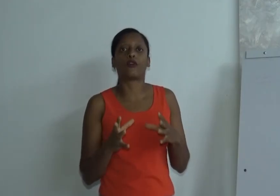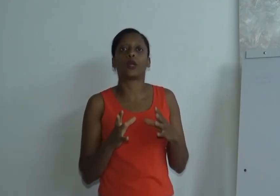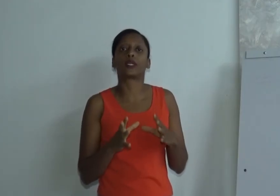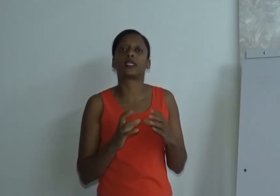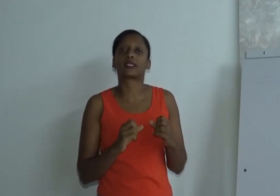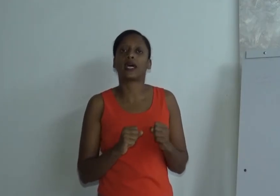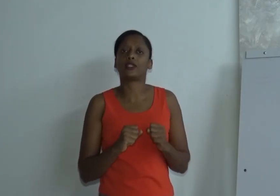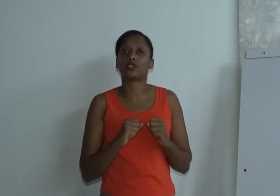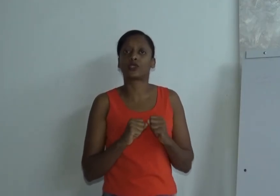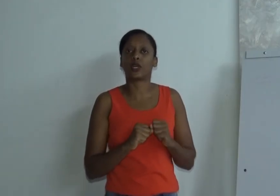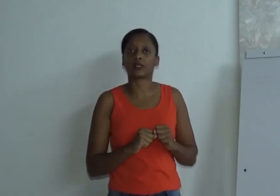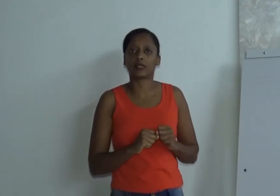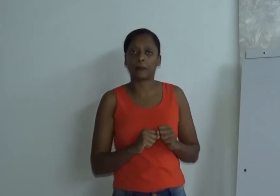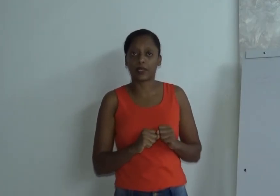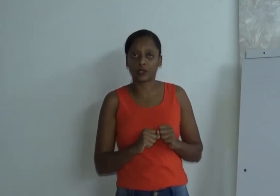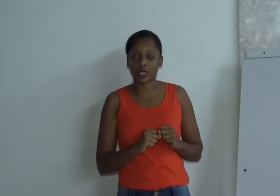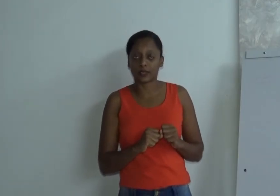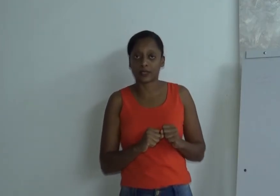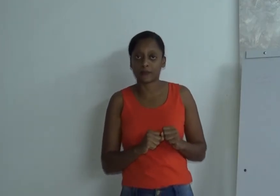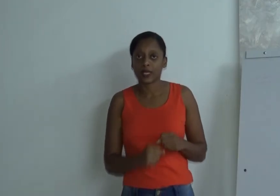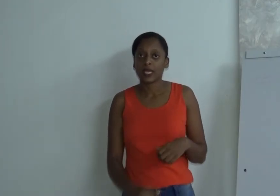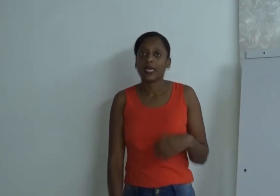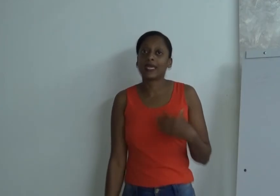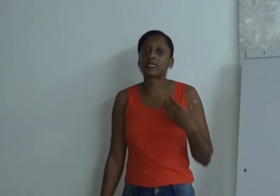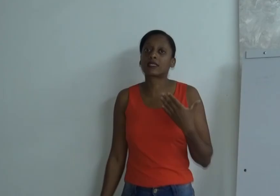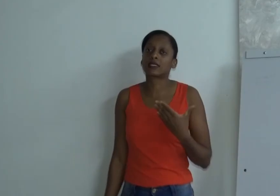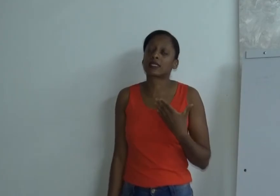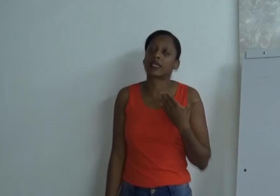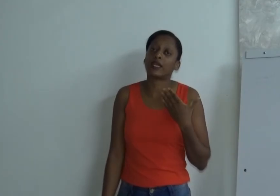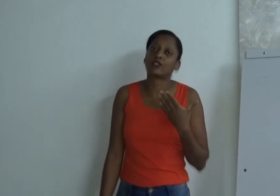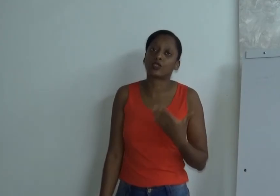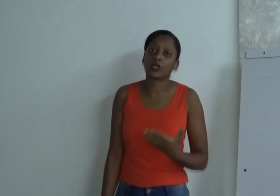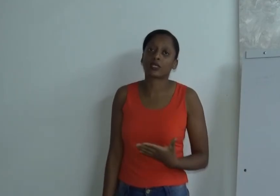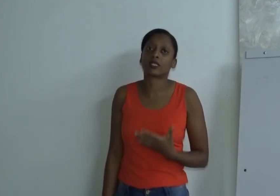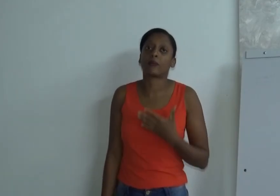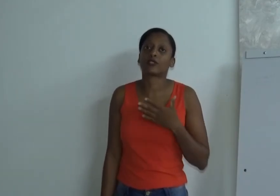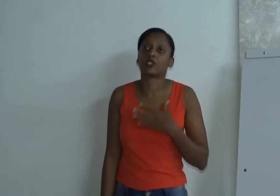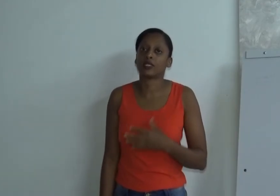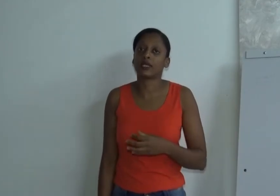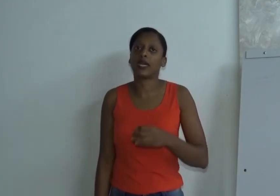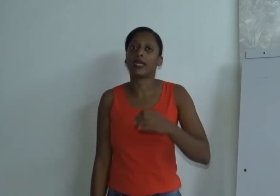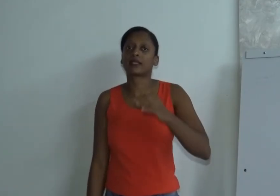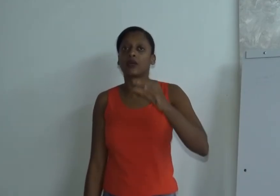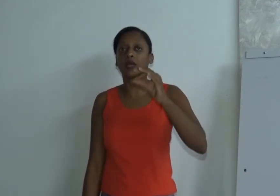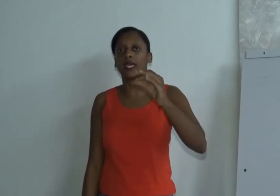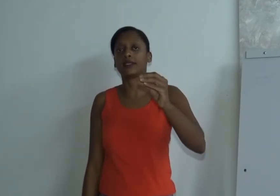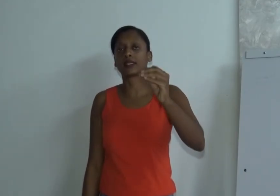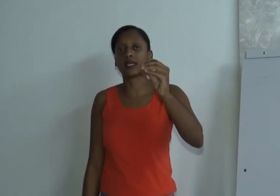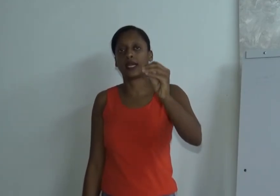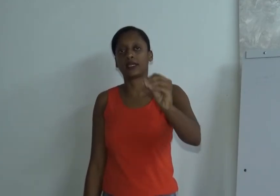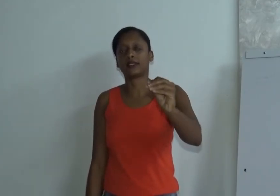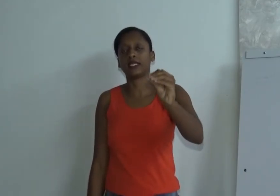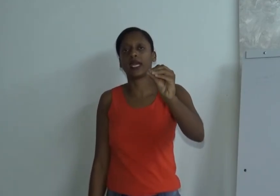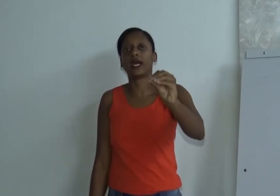forma cristais de hidroxiapatita. Esses cristais de hidroxiapatita são eles que garantem